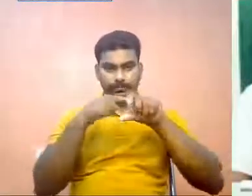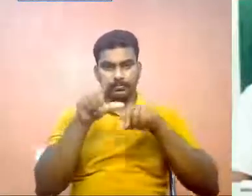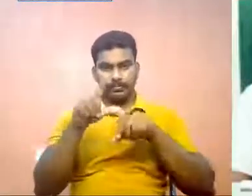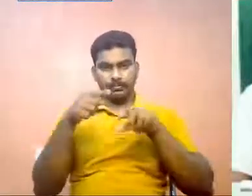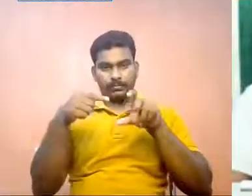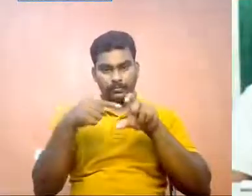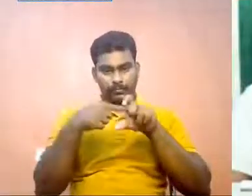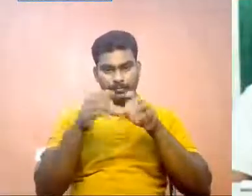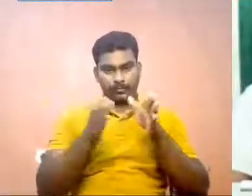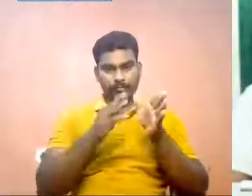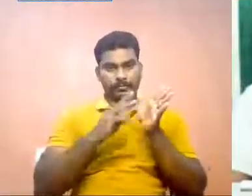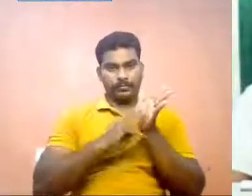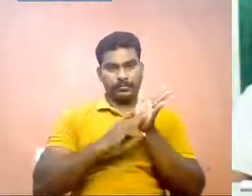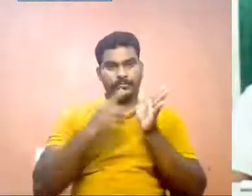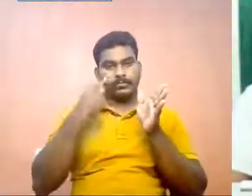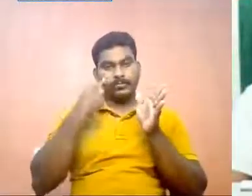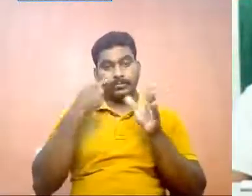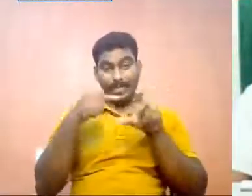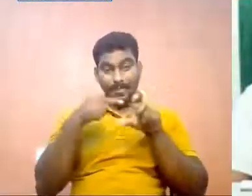സജ്ജമാക്കുന്നതിനുള്ള